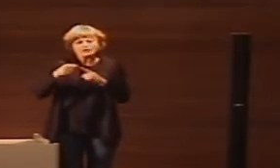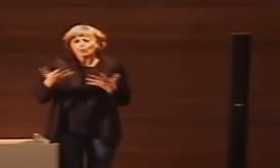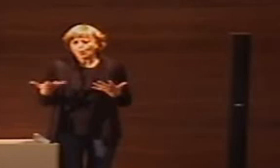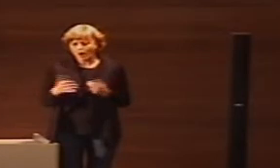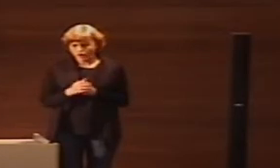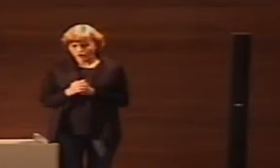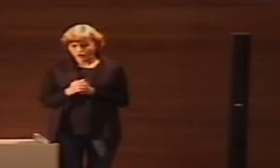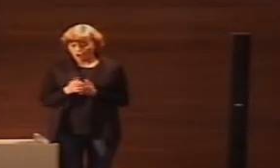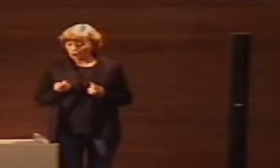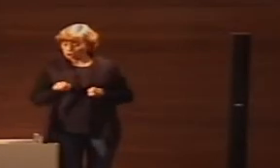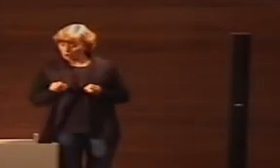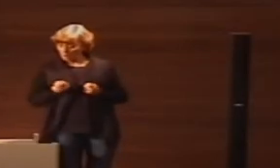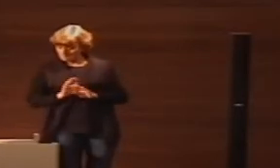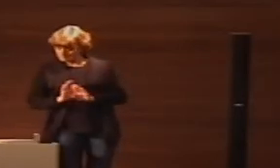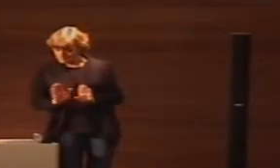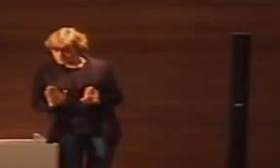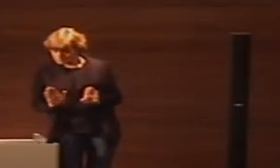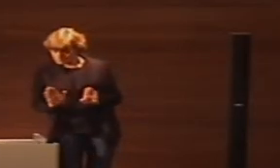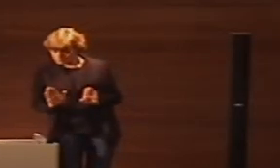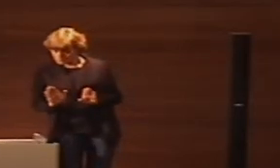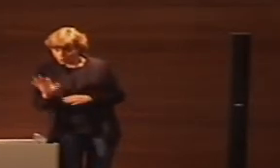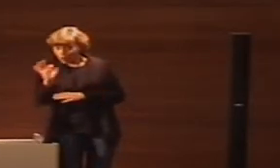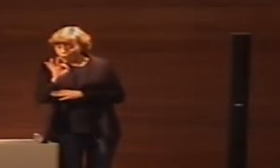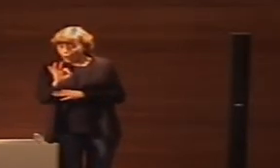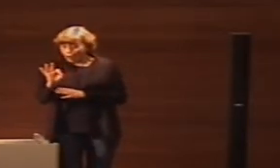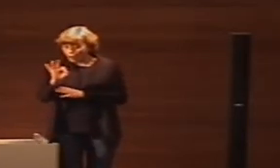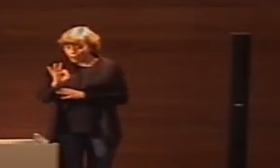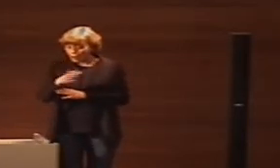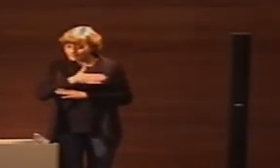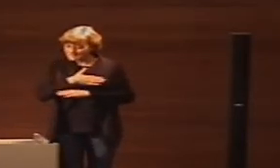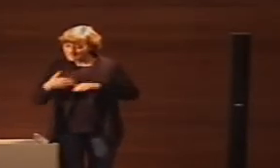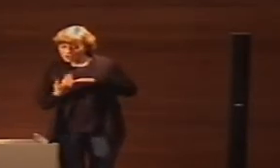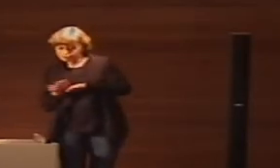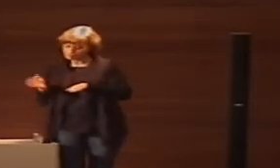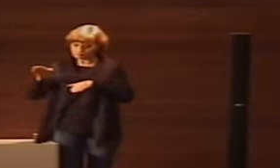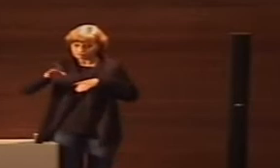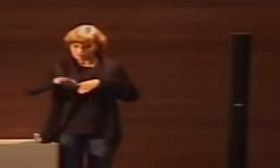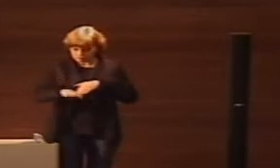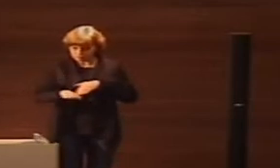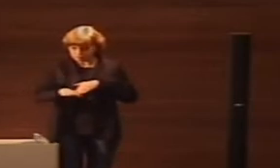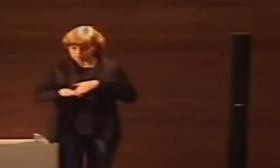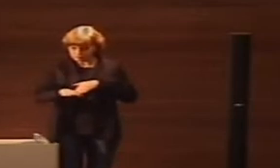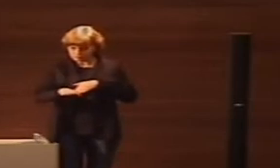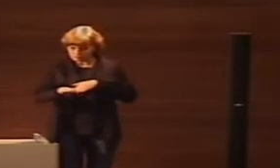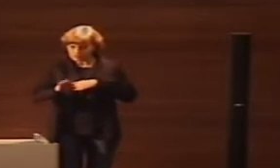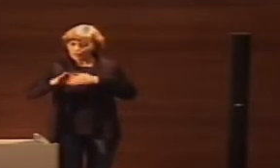¿Simplemente con la de controlar? ¿O bien vamos a querer dar otro paso y aplicar,